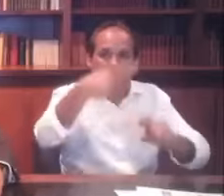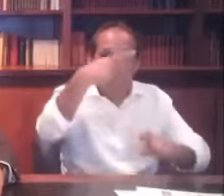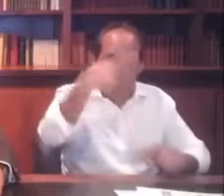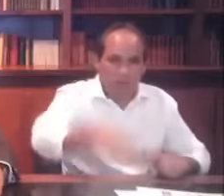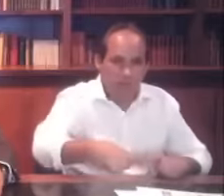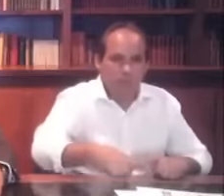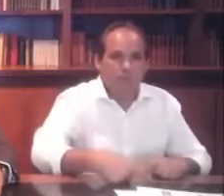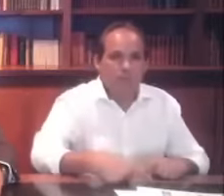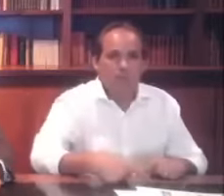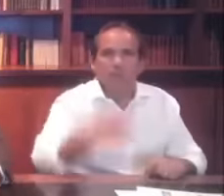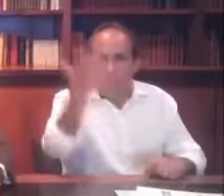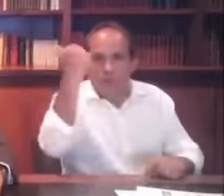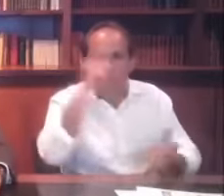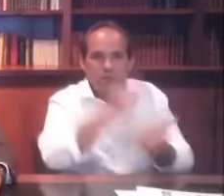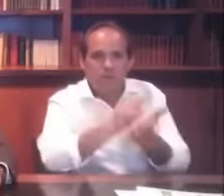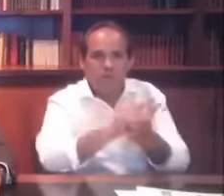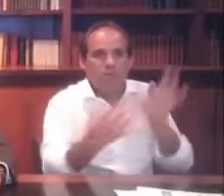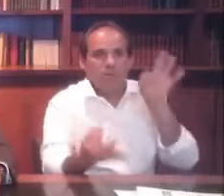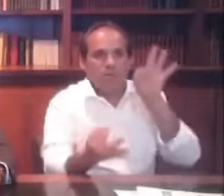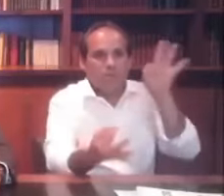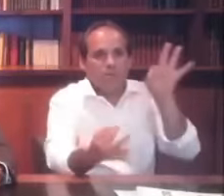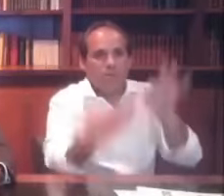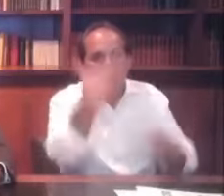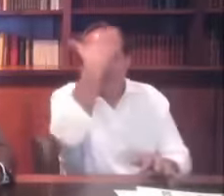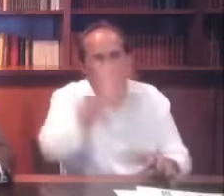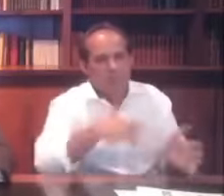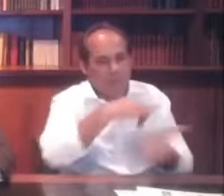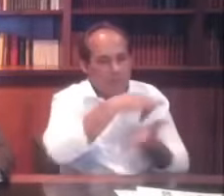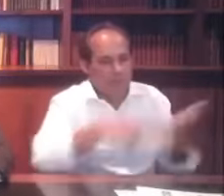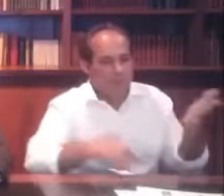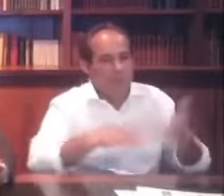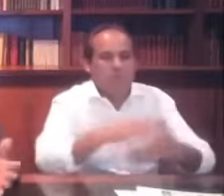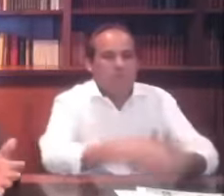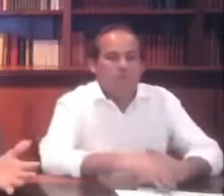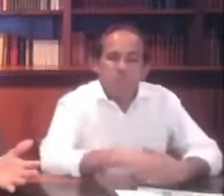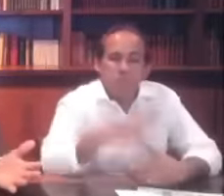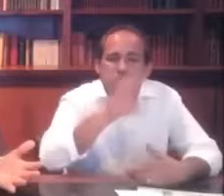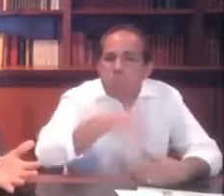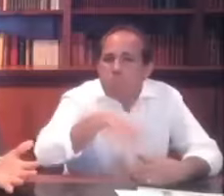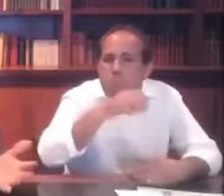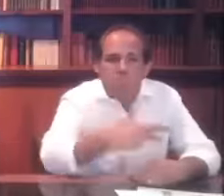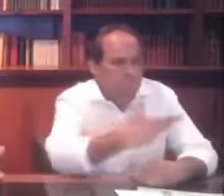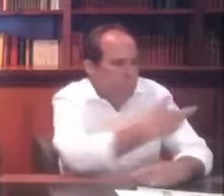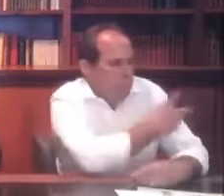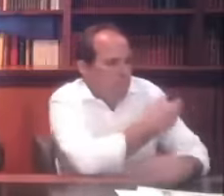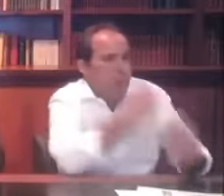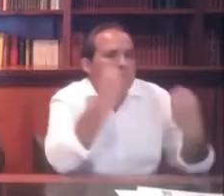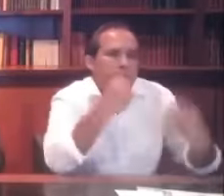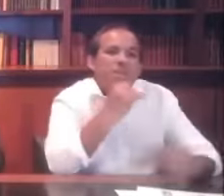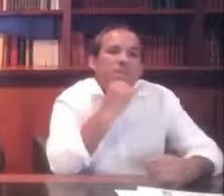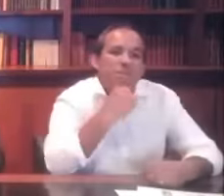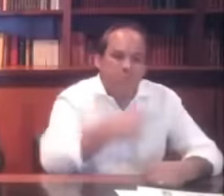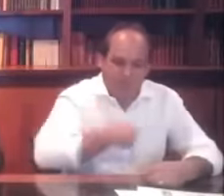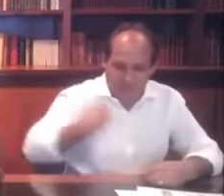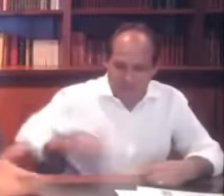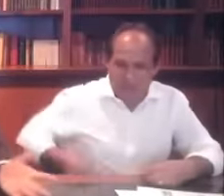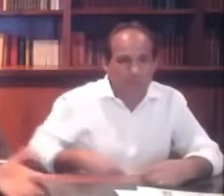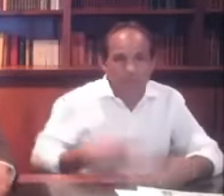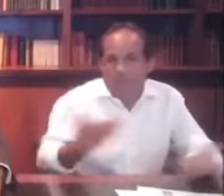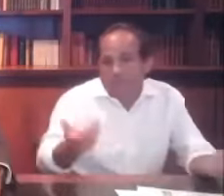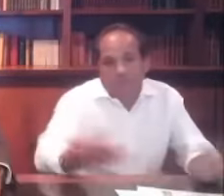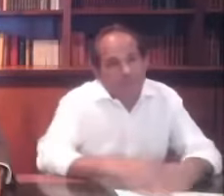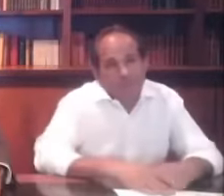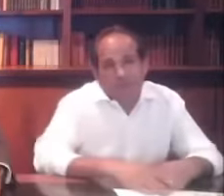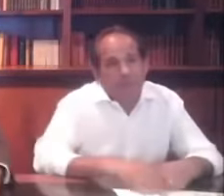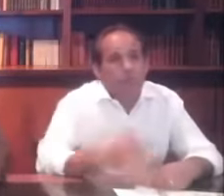fazem. Traz aí. Vai trazer o documento para mostrar aqui. Então, eu estou bem. Eu vou tomar a vacina para Coronavac, por exemplo. Que não vai